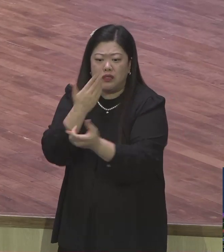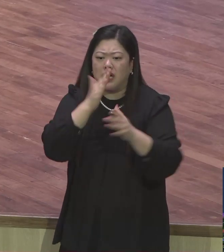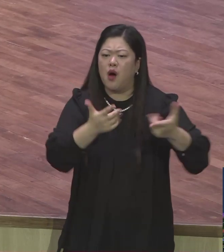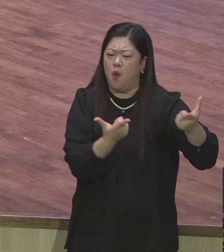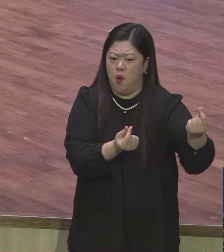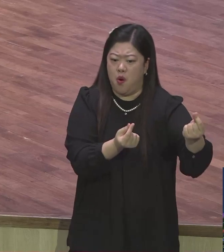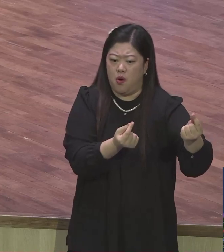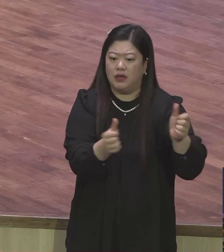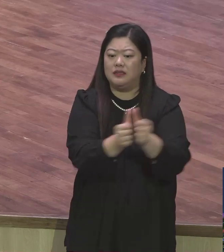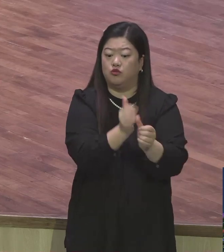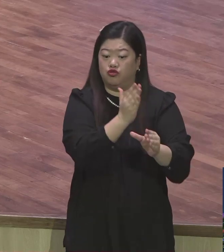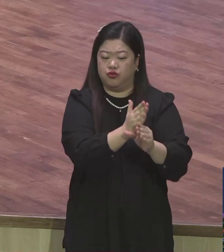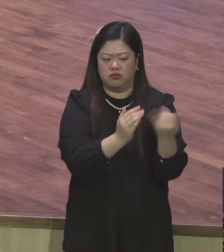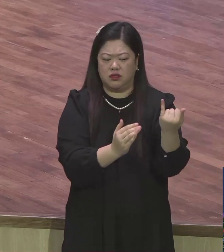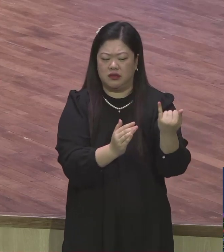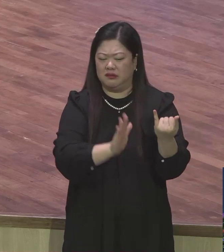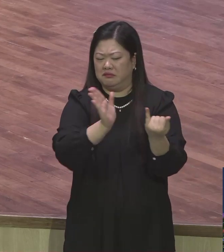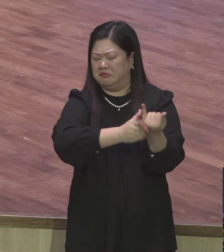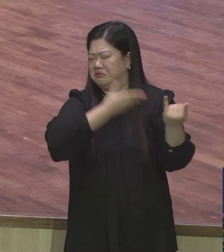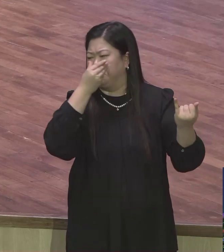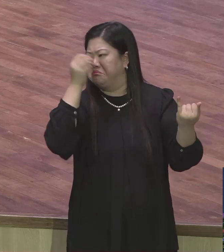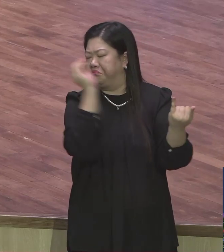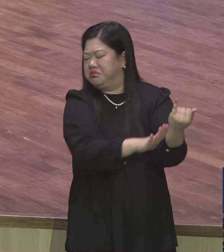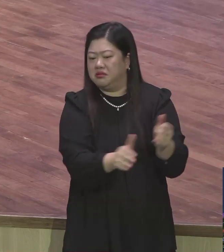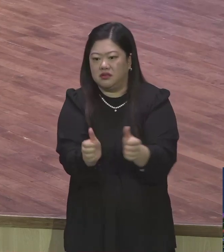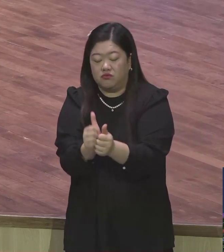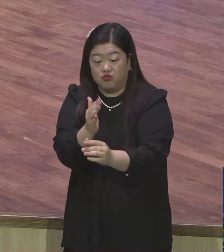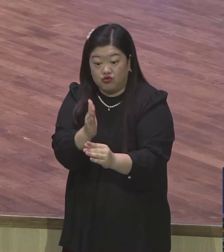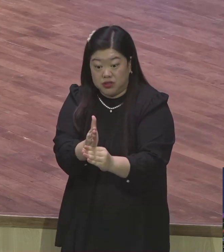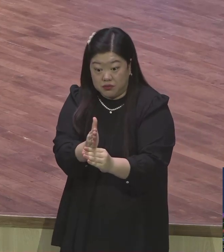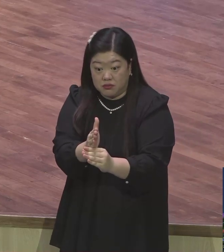여기서 베베를 먼저 언급했다. 파격적인 거예요.